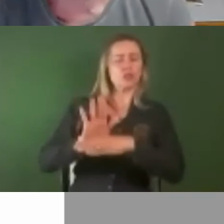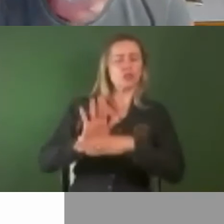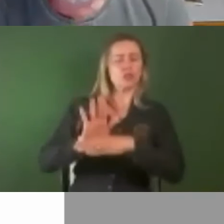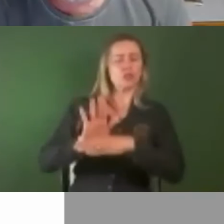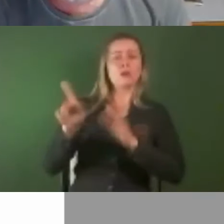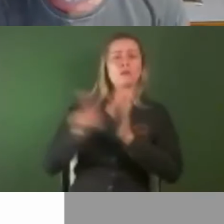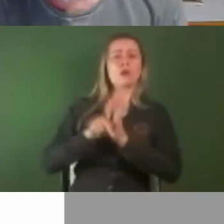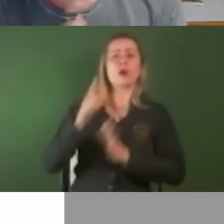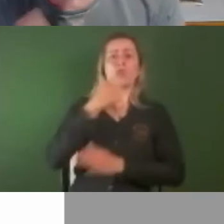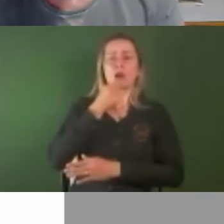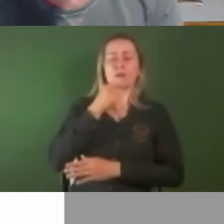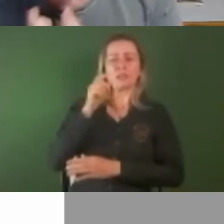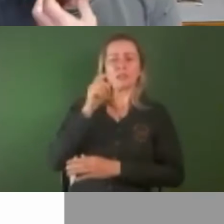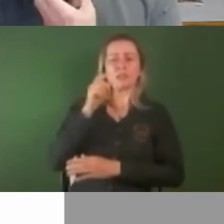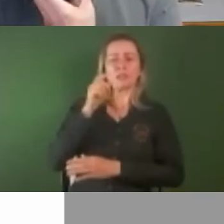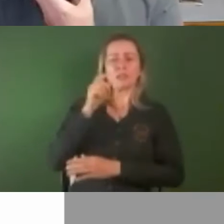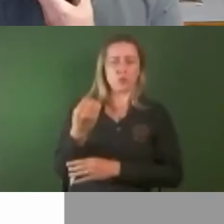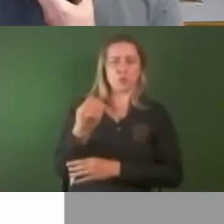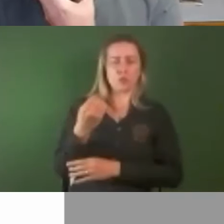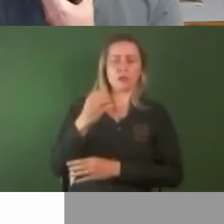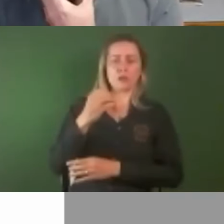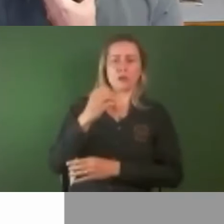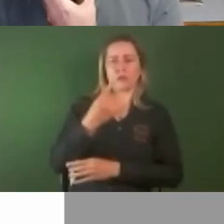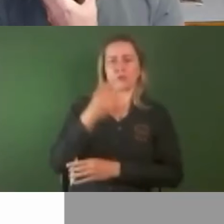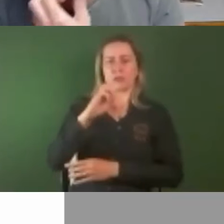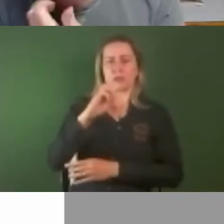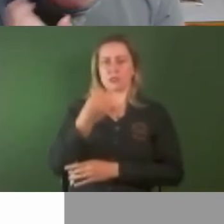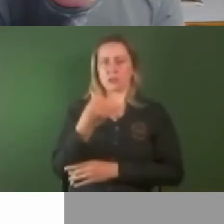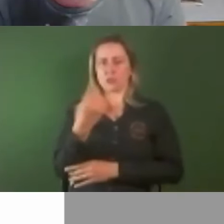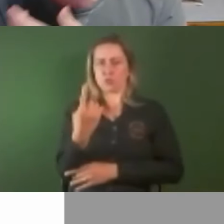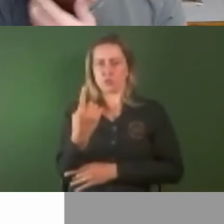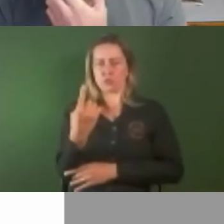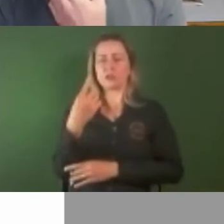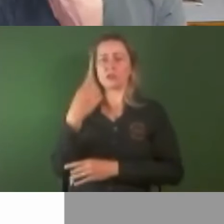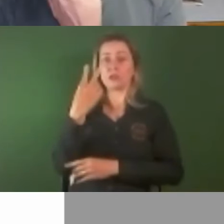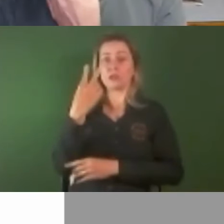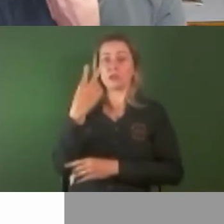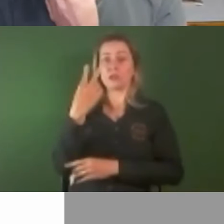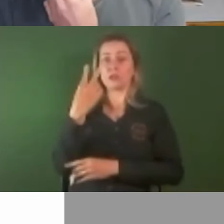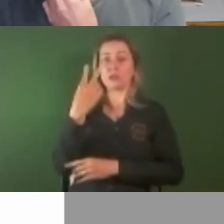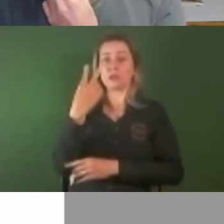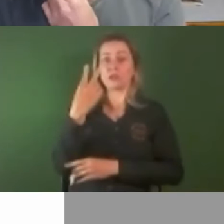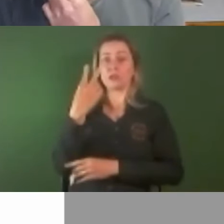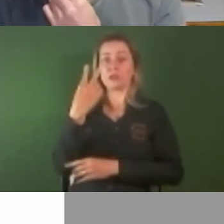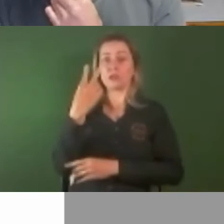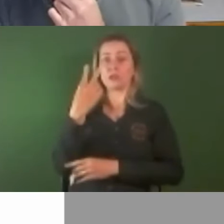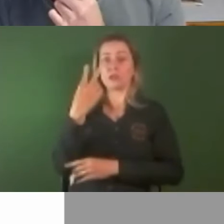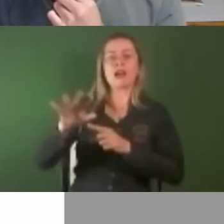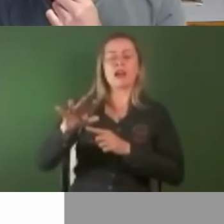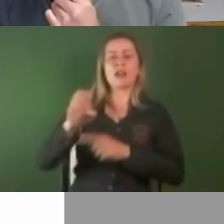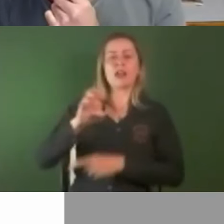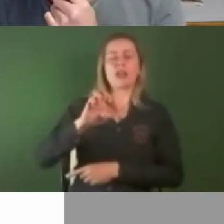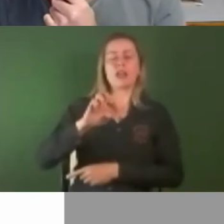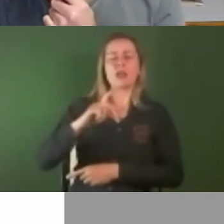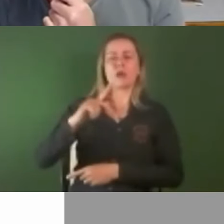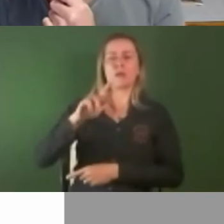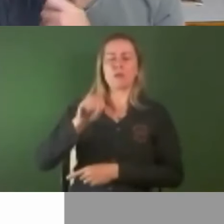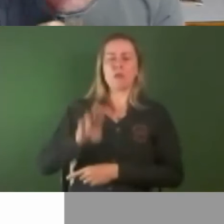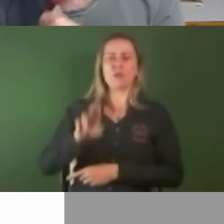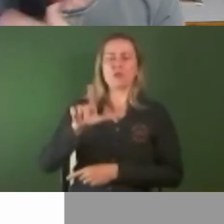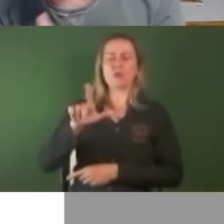61. Depois ele sai, depois de 2 anos, ele sai do Eiko e